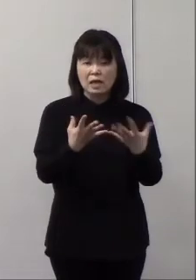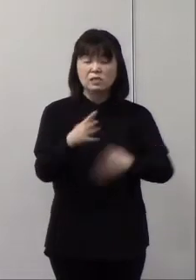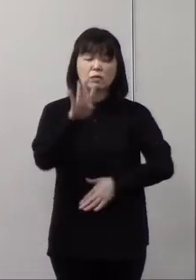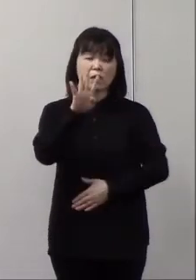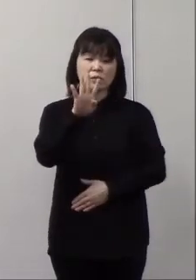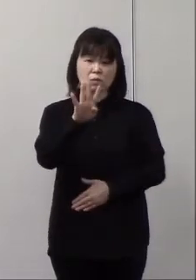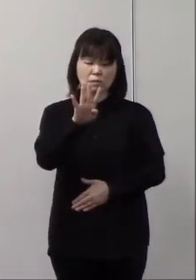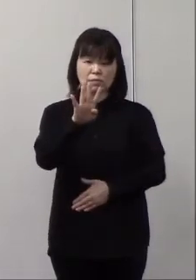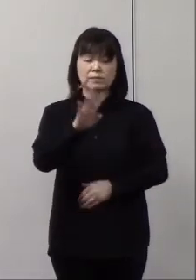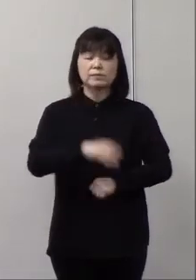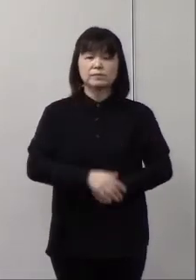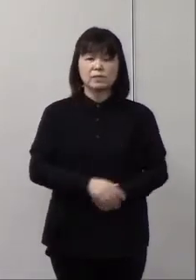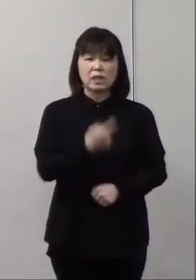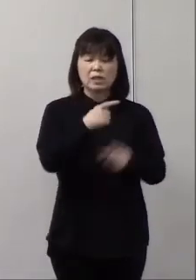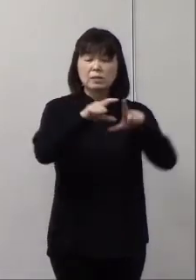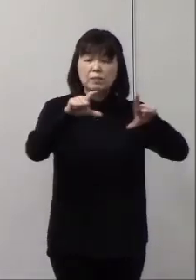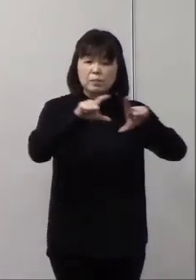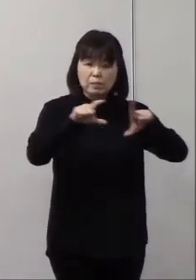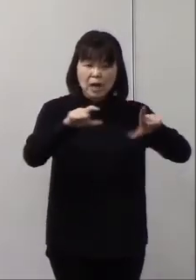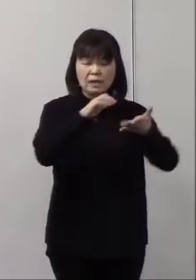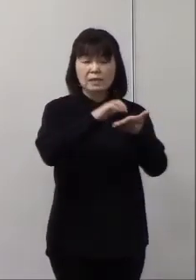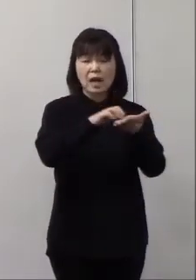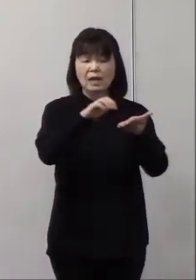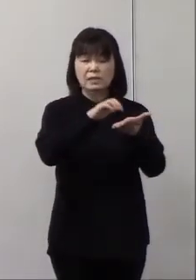ますけれども、一般会計で、